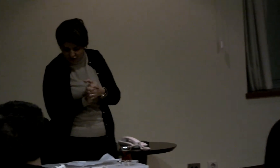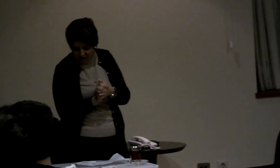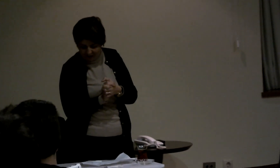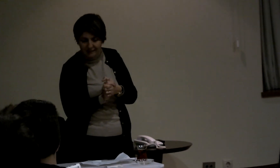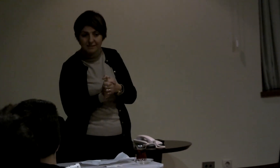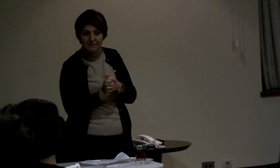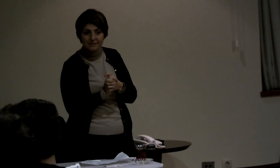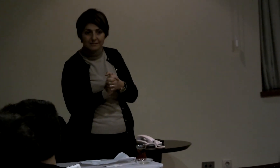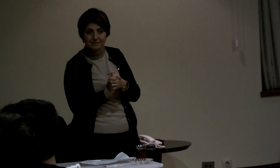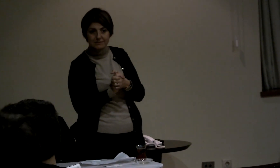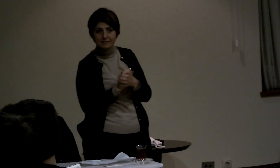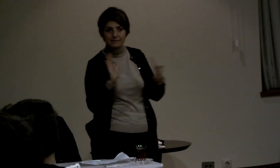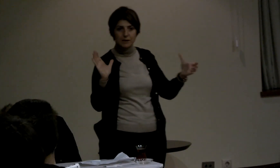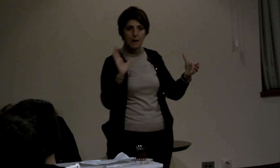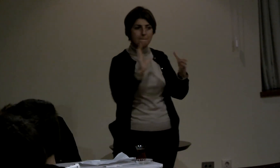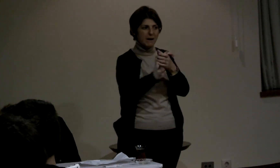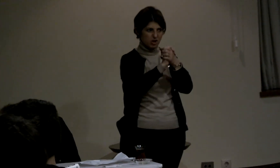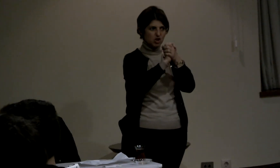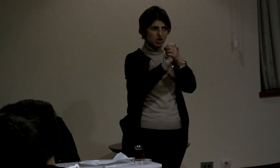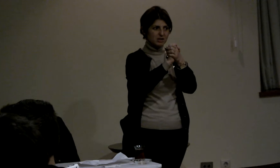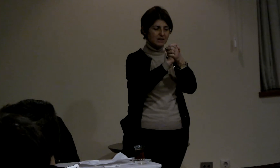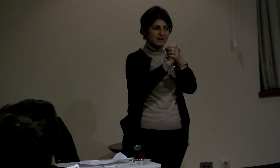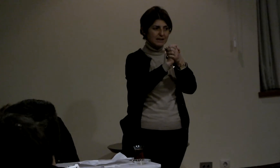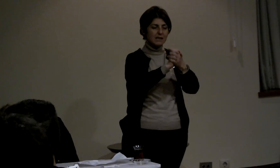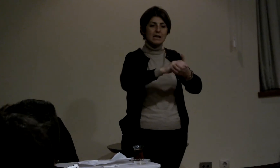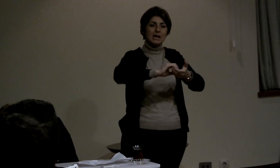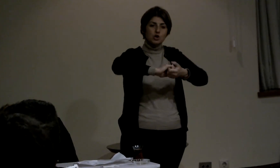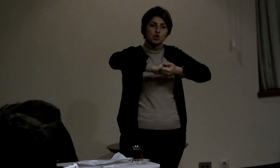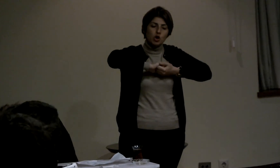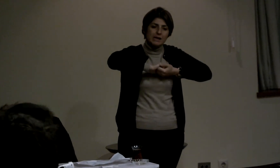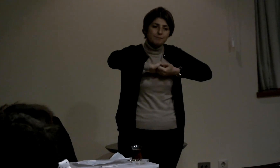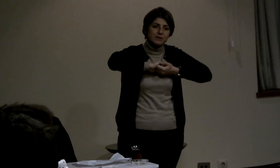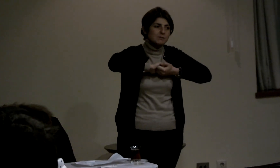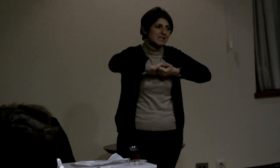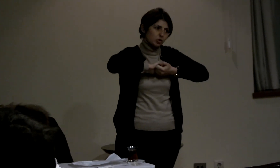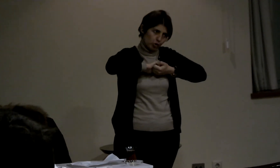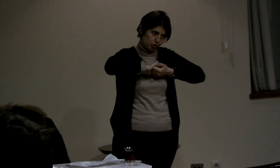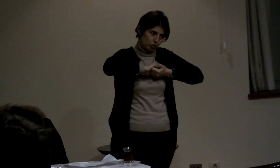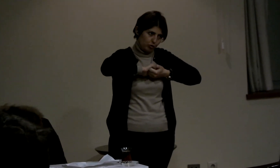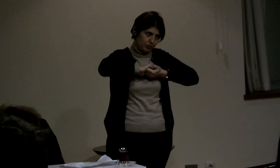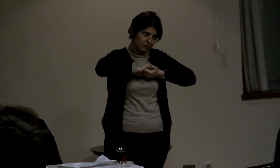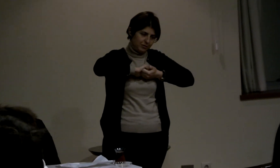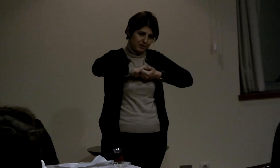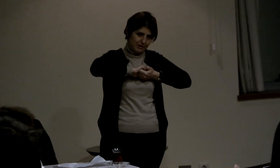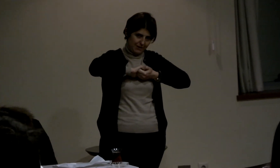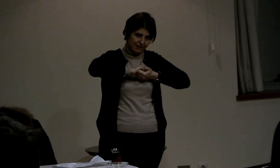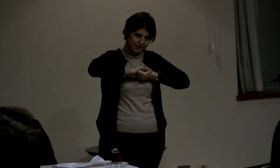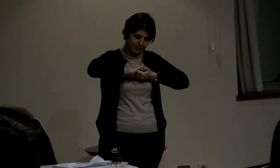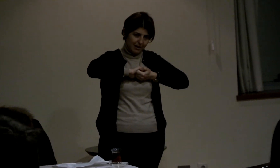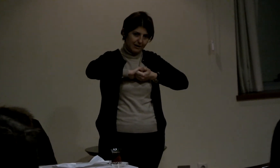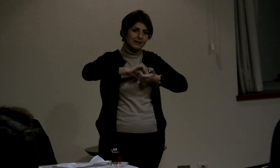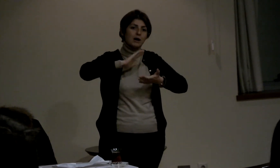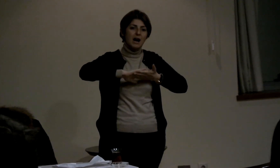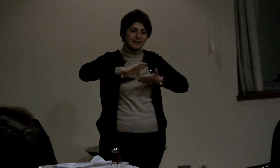Barış'ta barış. Şöyle yaptığınızda dostu. Evet. Aynen.